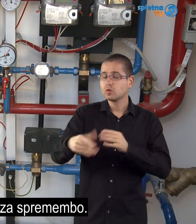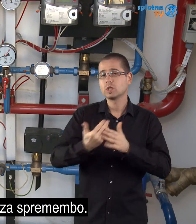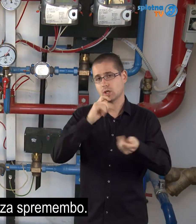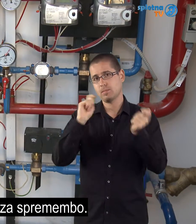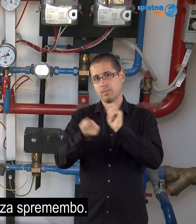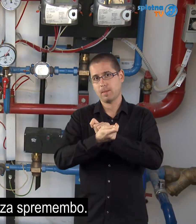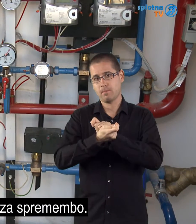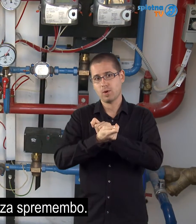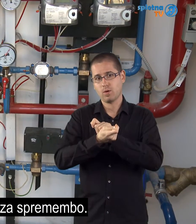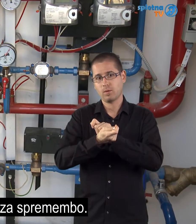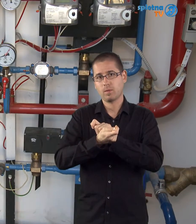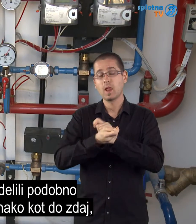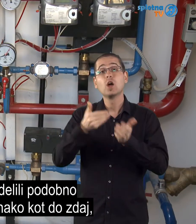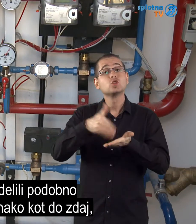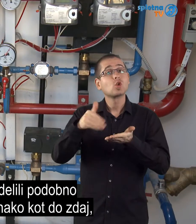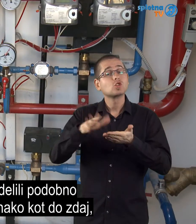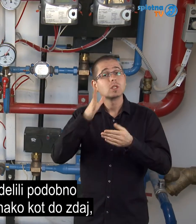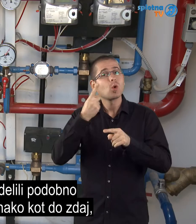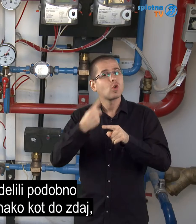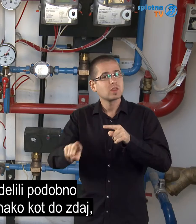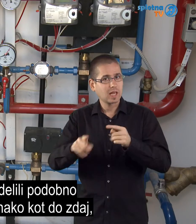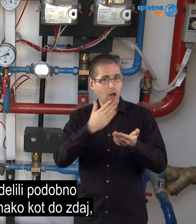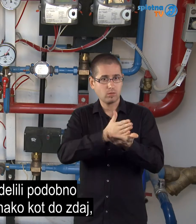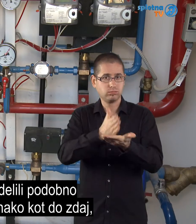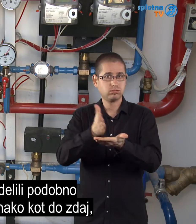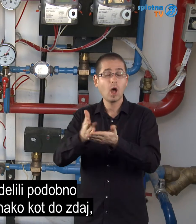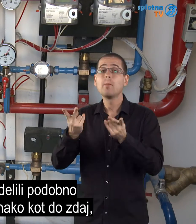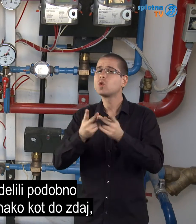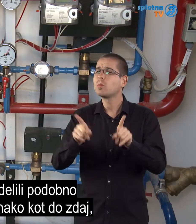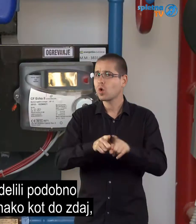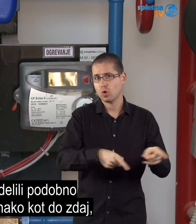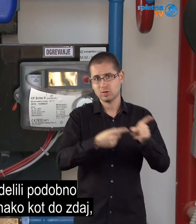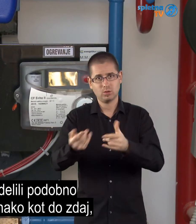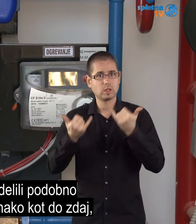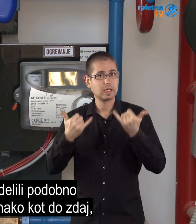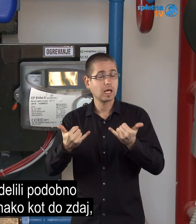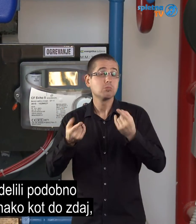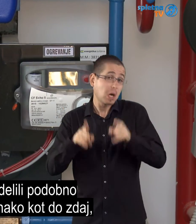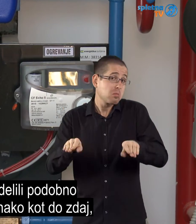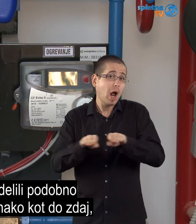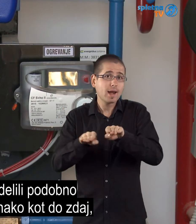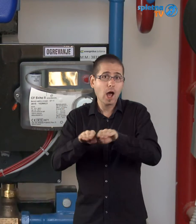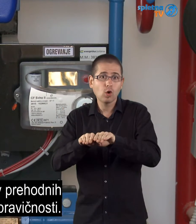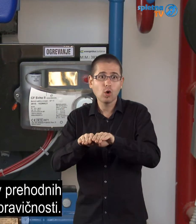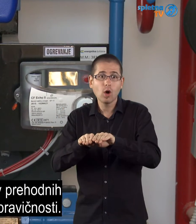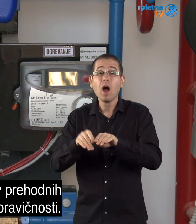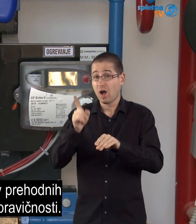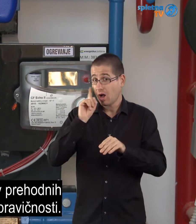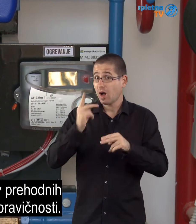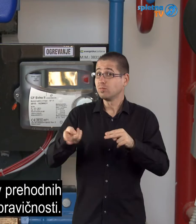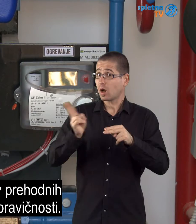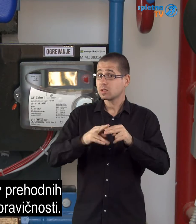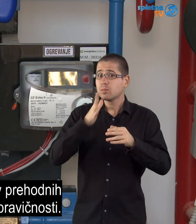odločili za spremembo. Stroški se bodo delili podobno kot do zdaj ali pa enako kot do zdaj, s tem, da